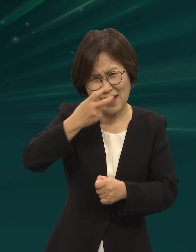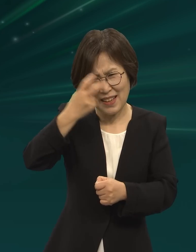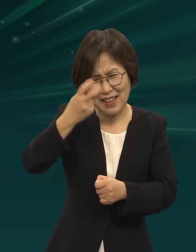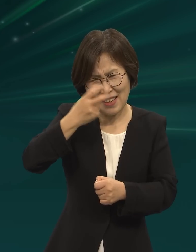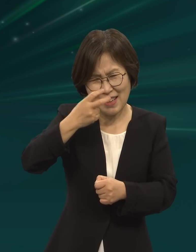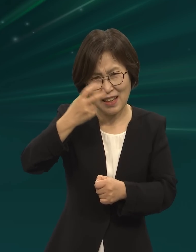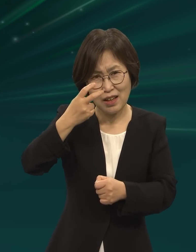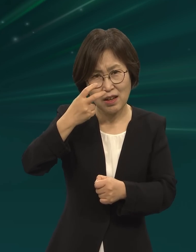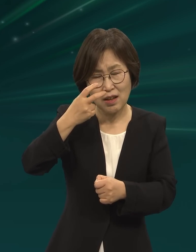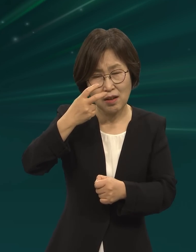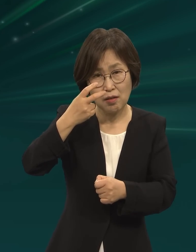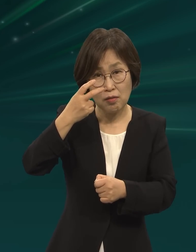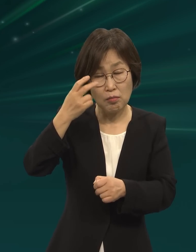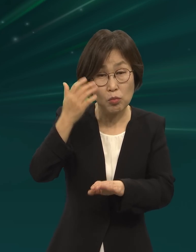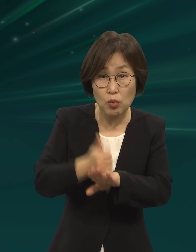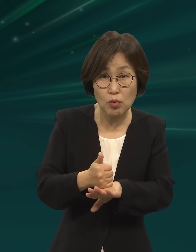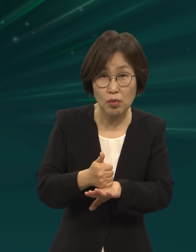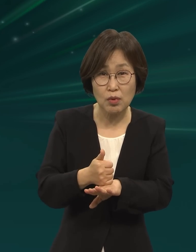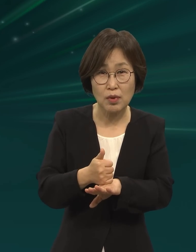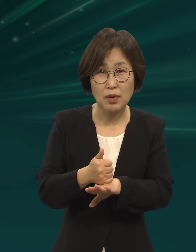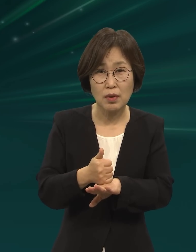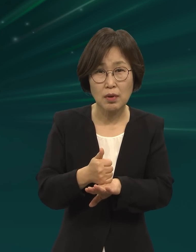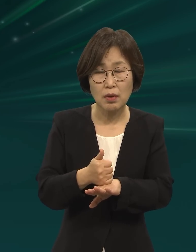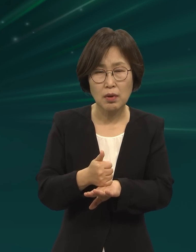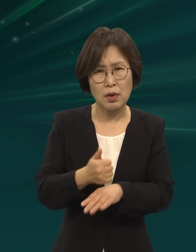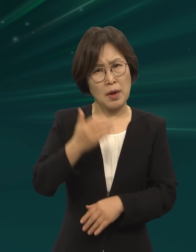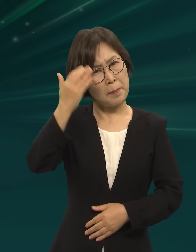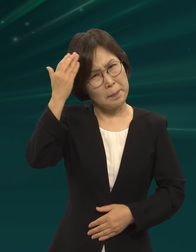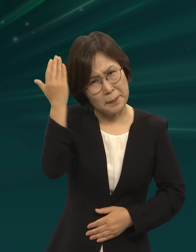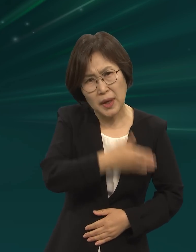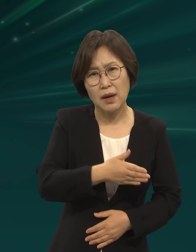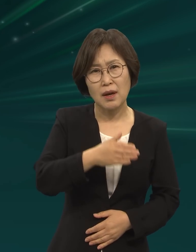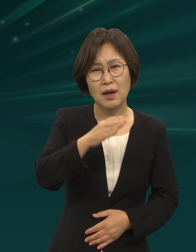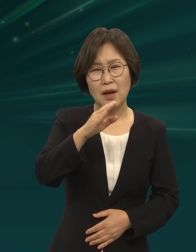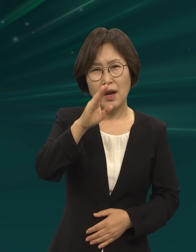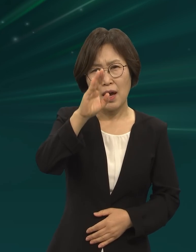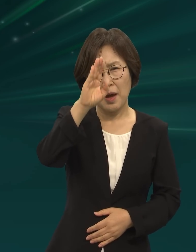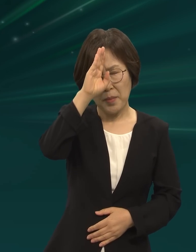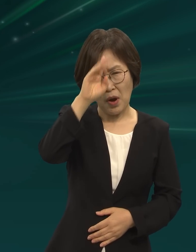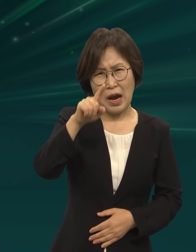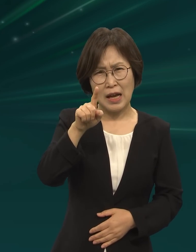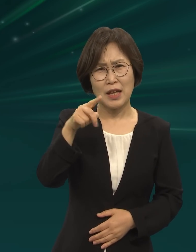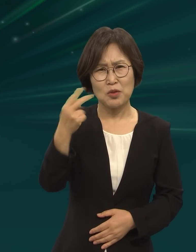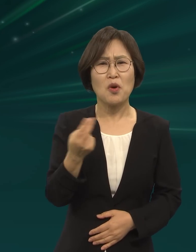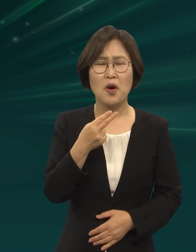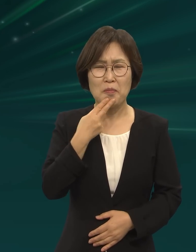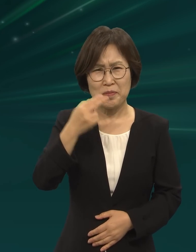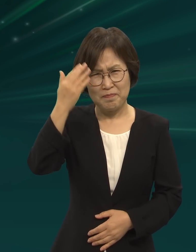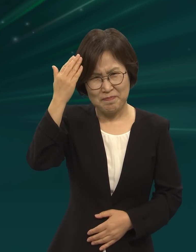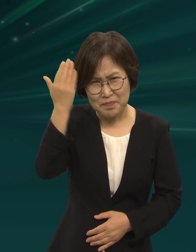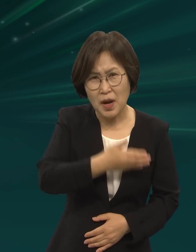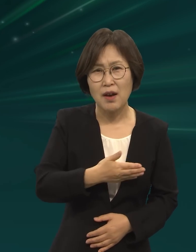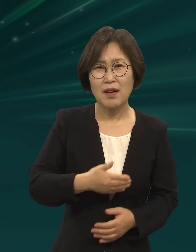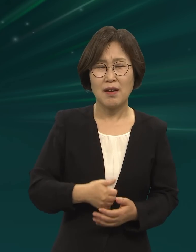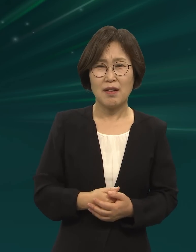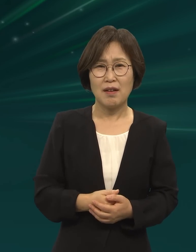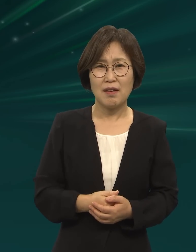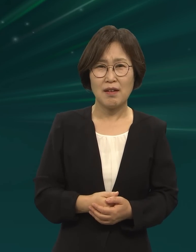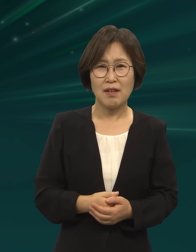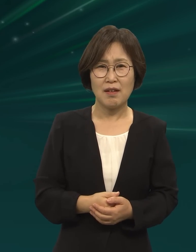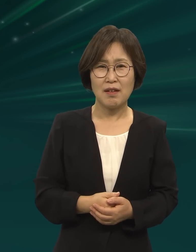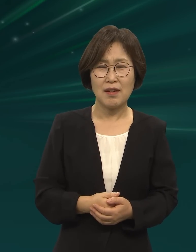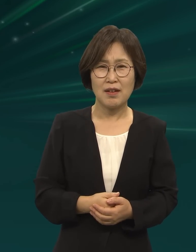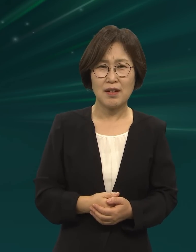검사해봤습니다. 그런데 아무 질병이 없다고 계속 조사가 나오네요, 이렇게. 그래서